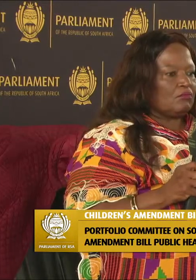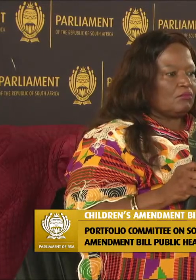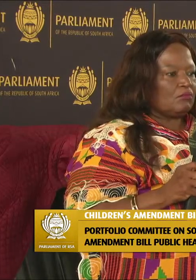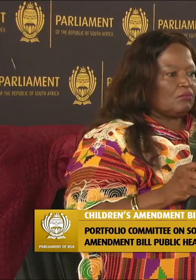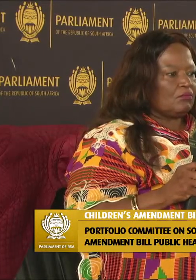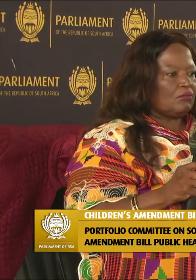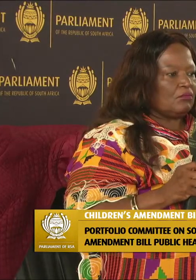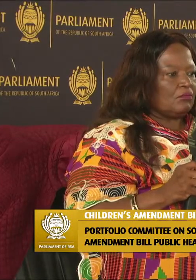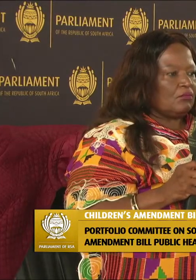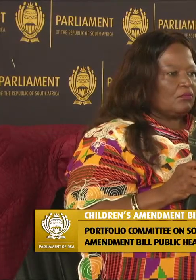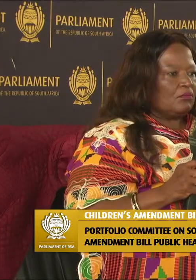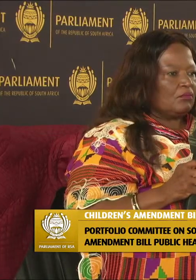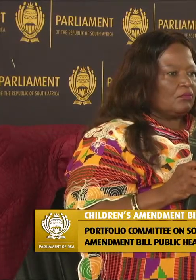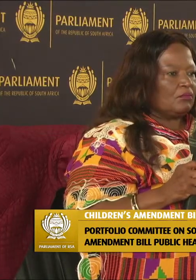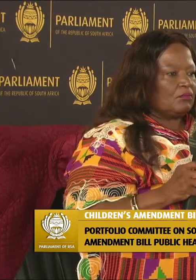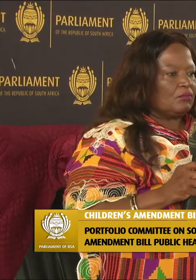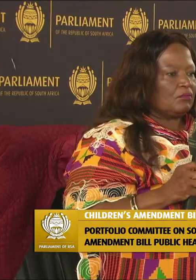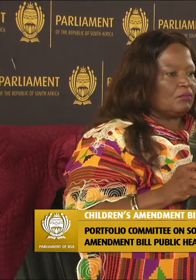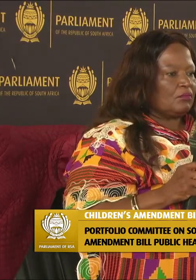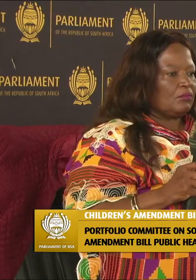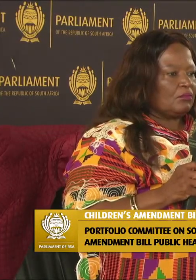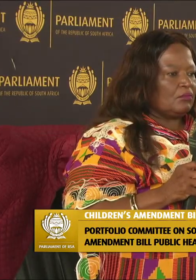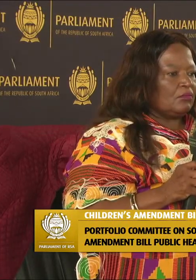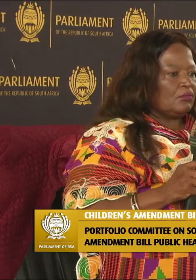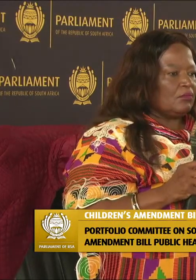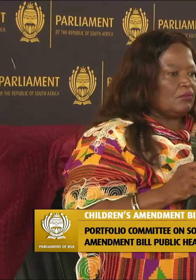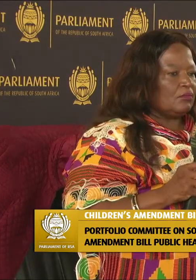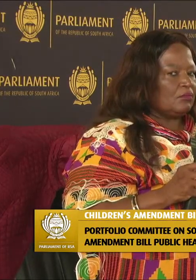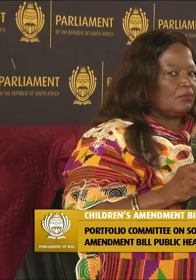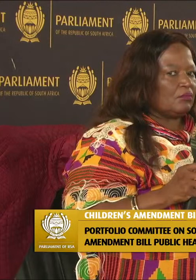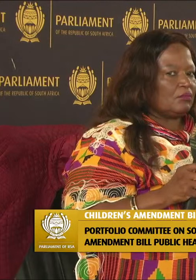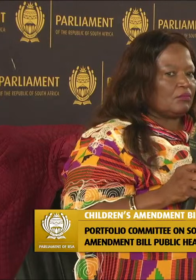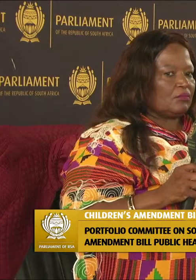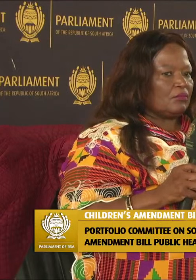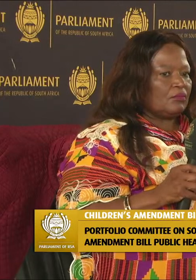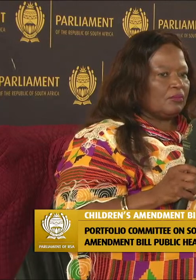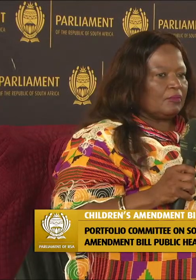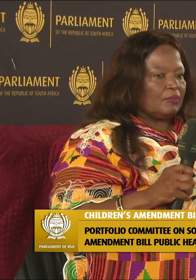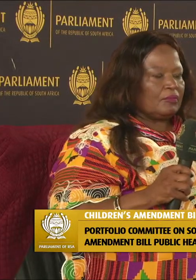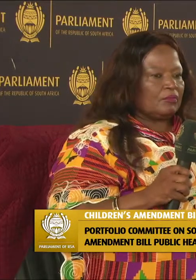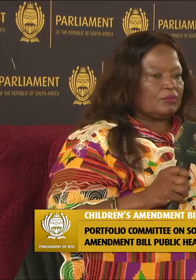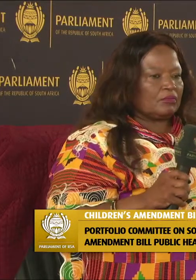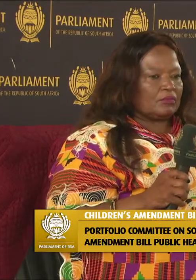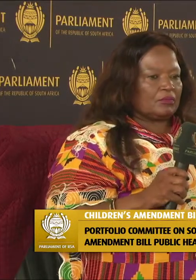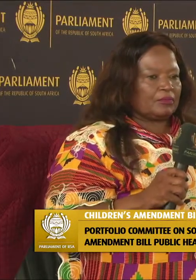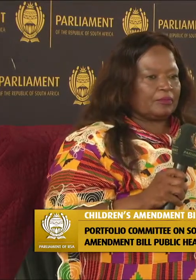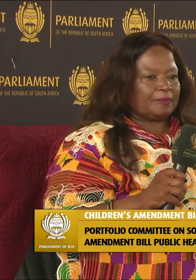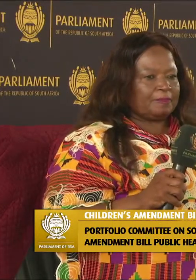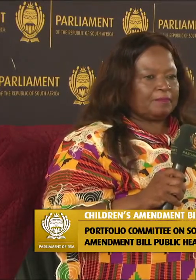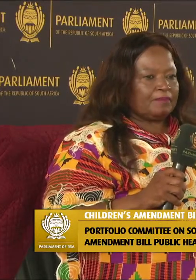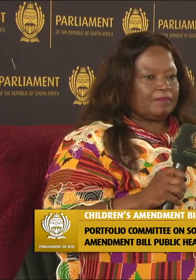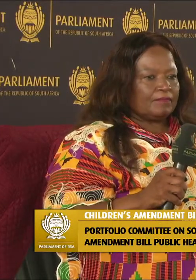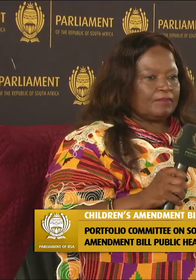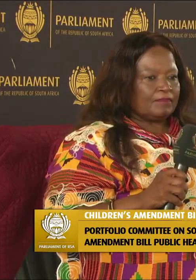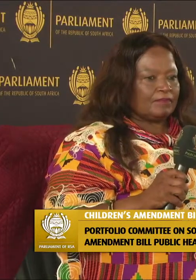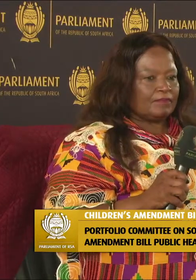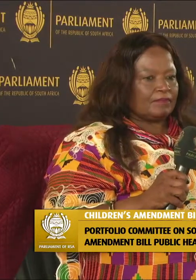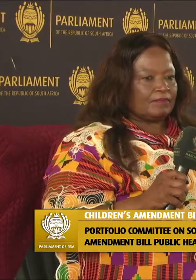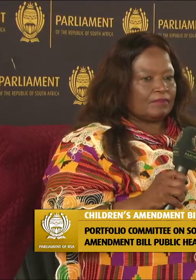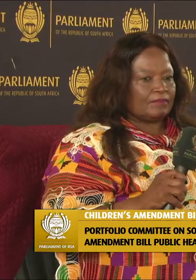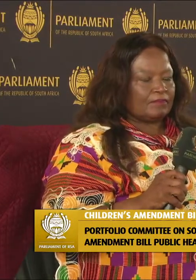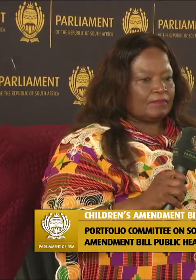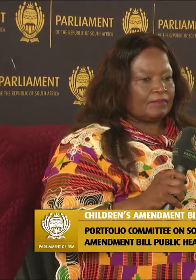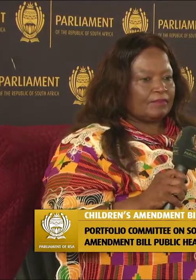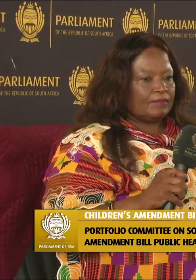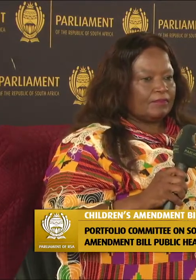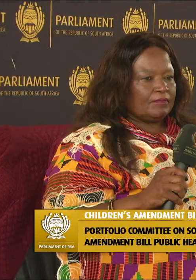uma seniqedile ukufunda ningakwazi ukuthi nibuyele emuva ubantu mhlawumbe abanithumile ukuthi nize lapha ukuze nibatshele